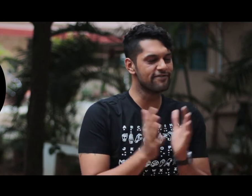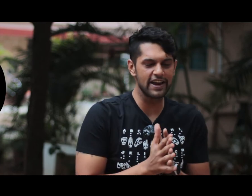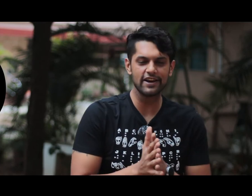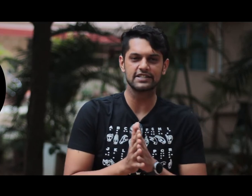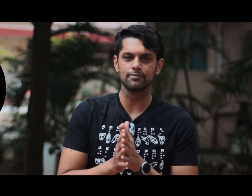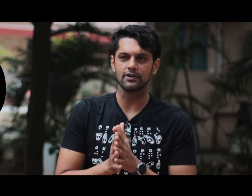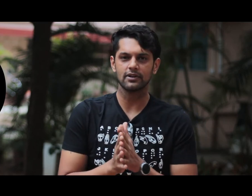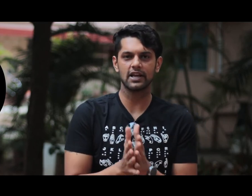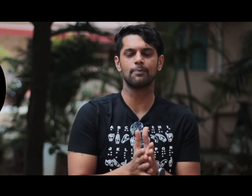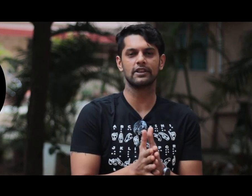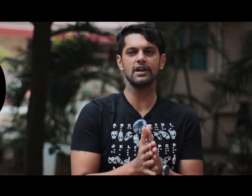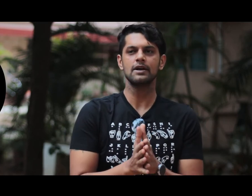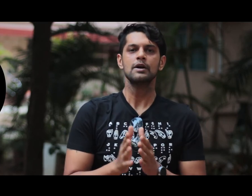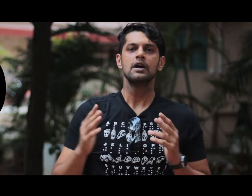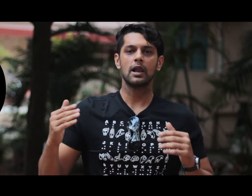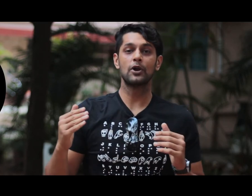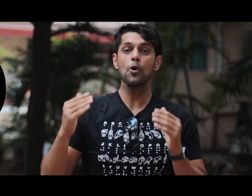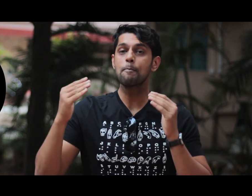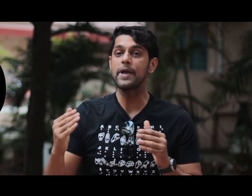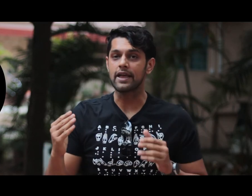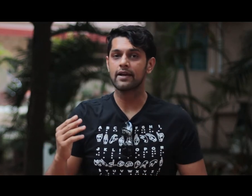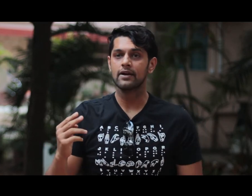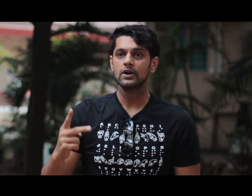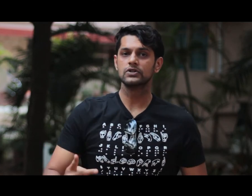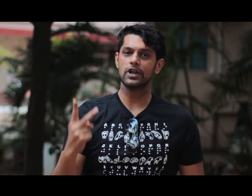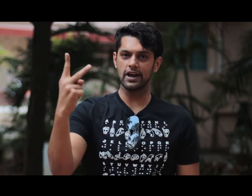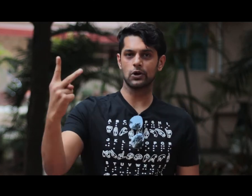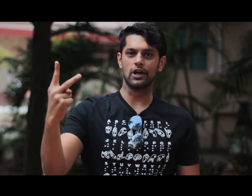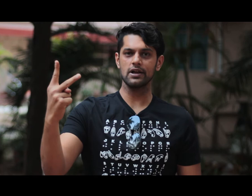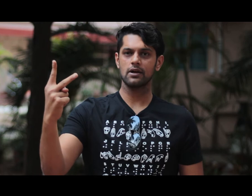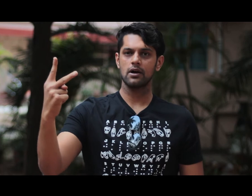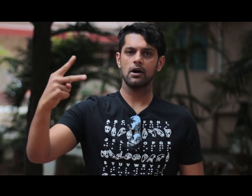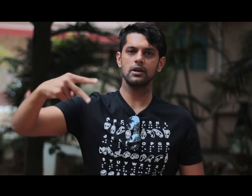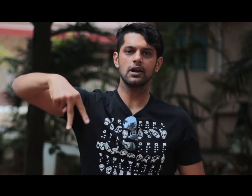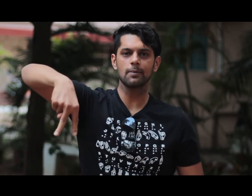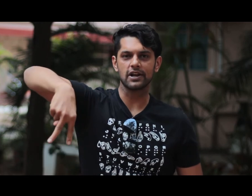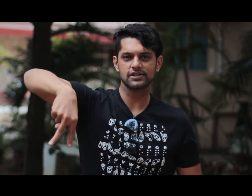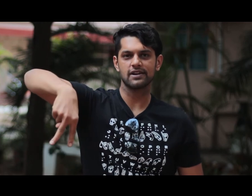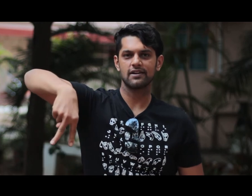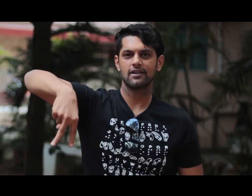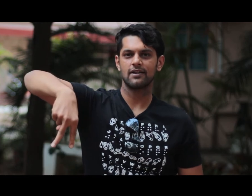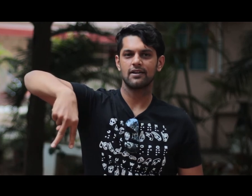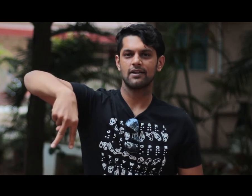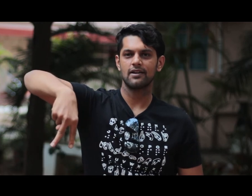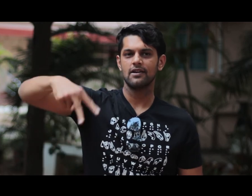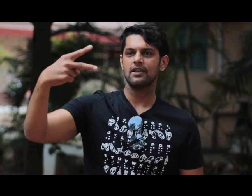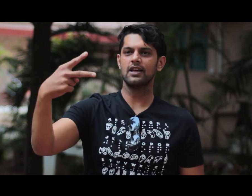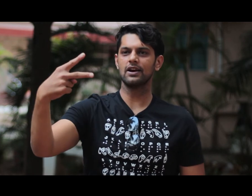ವೆರಿ ವೆರಿ ಸಿಂಪಲ್ ಏನಪ್ಪ ಅಂದರೆ ಎಲ್ ಎಮ್ ಎನ್ ಓ ಪಿ ಸೊ ಹೀಗೆ ಇಟ್ಕೊಳ್ಳಿ ಅದು ನೀವು ಕೆಳಗೆ ಮಾಡಿ ಇಷ್ಟ ಹಿಂಗೆ